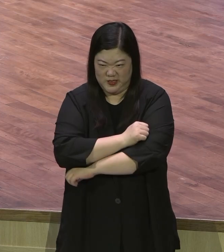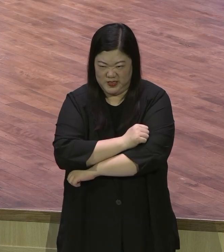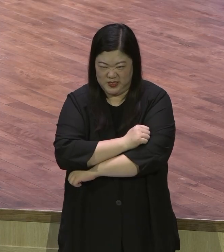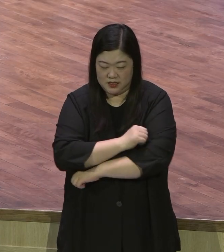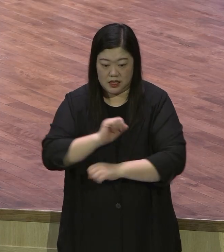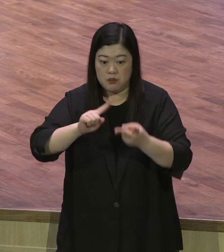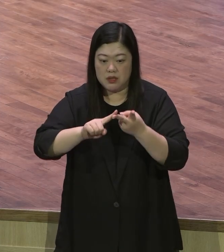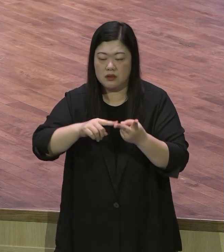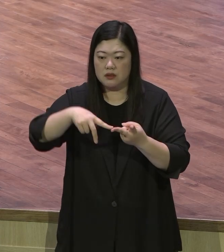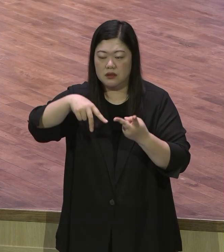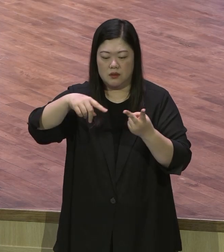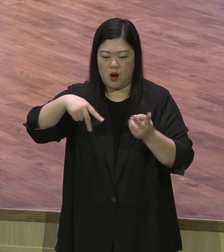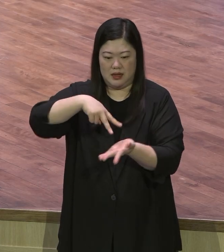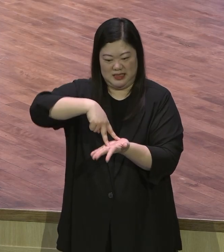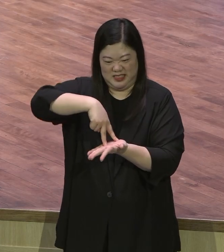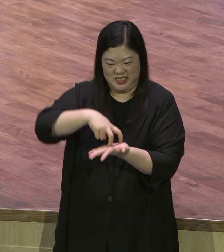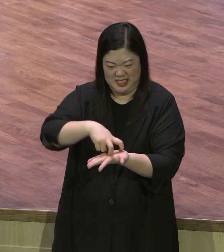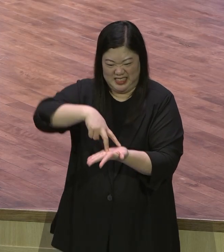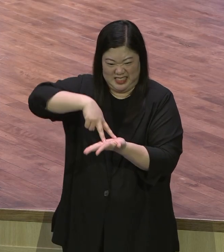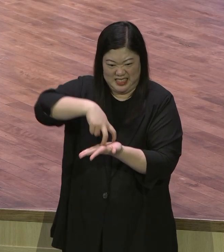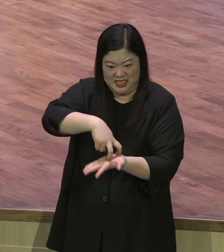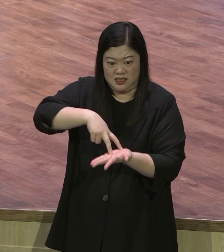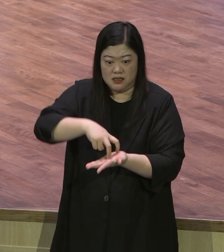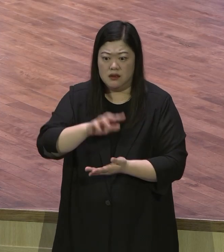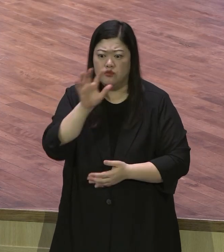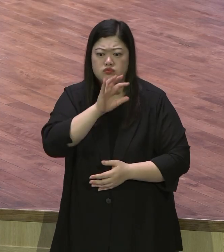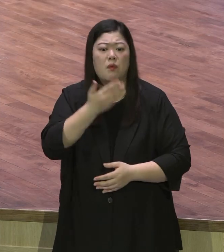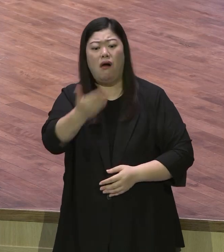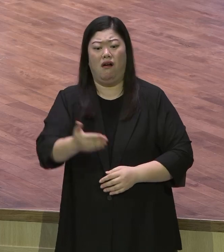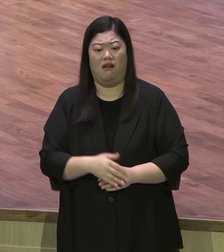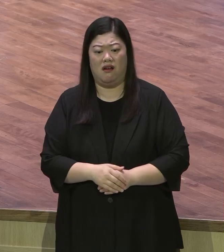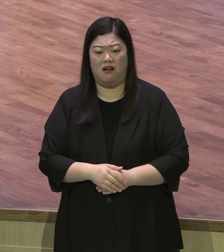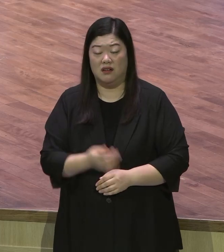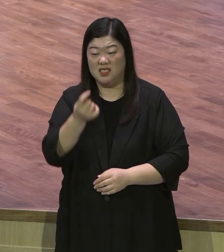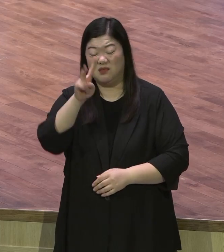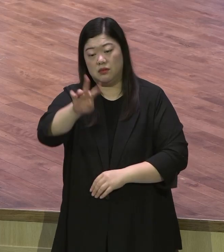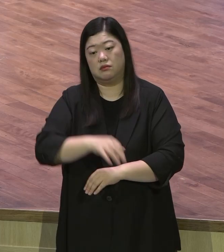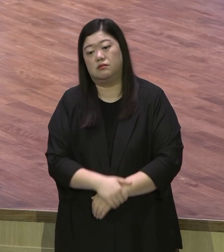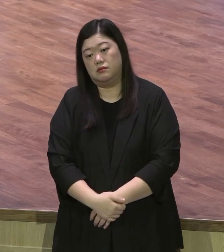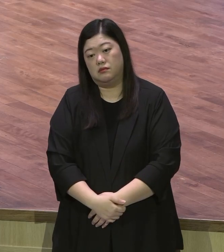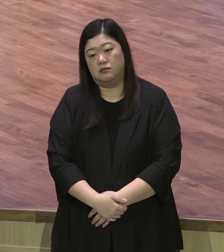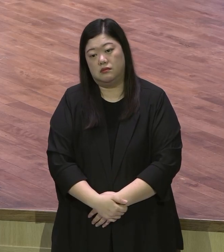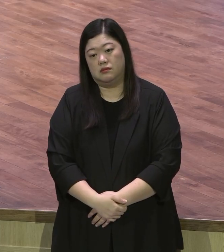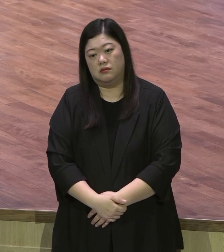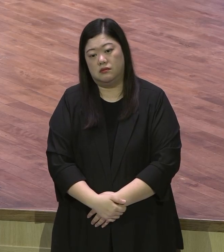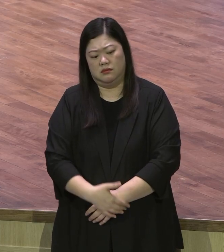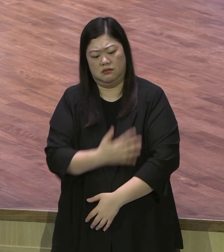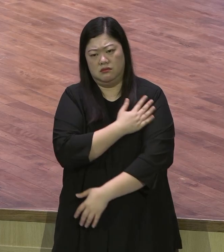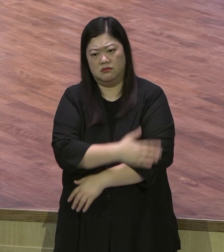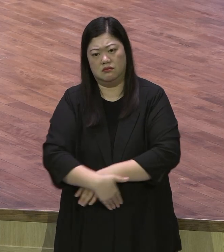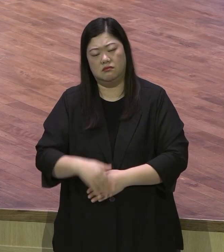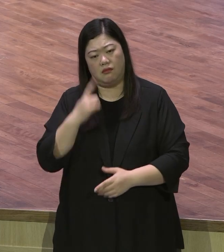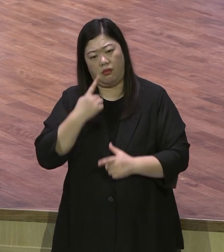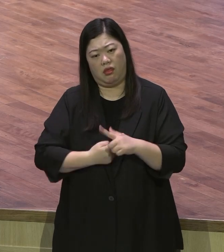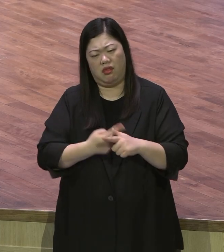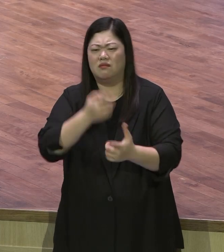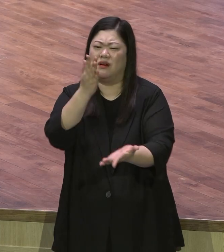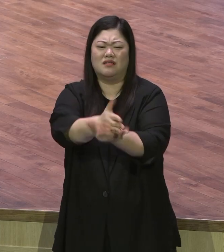그래서 우리가 모든 부분에 대해서 정신적으로나 신체적으로나 모든 부분에서 우리가 이제 복음을 위해서 우리 그렇게